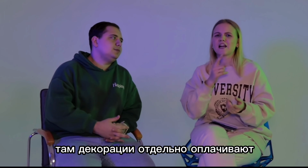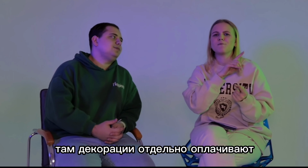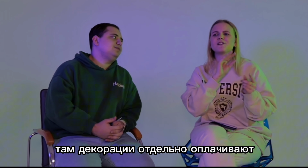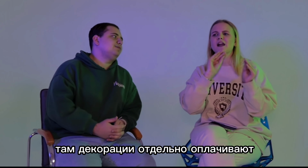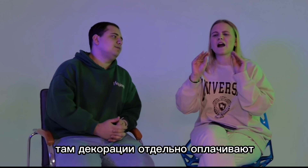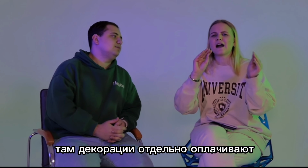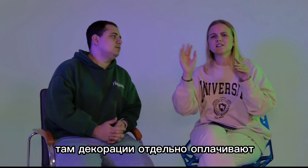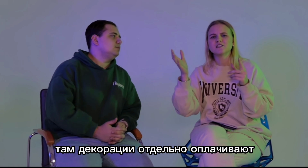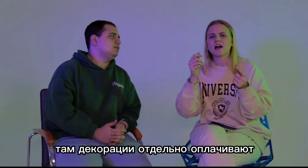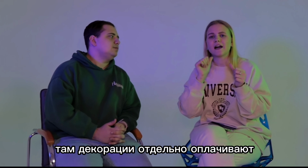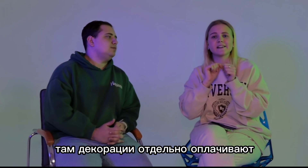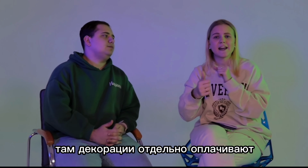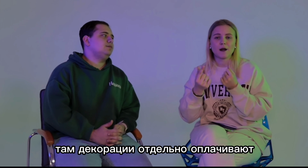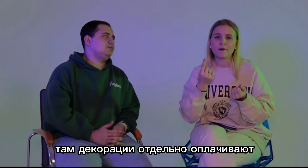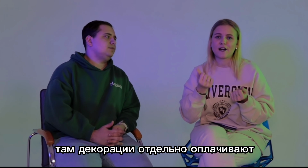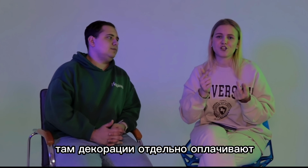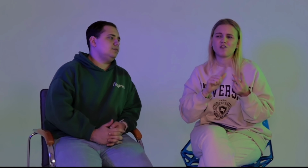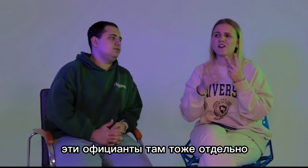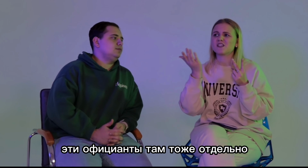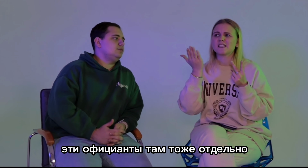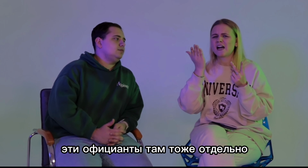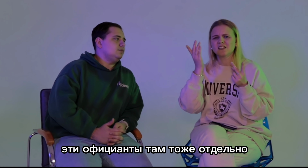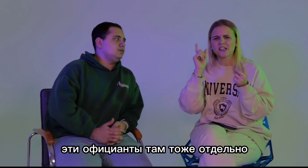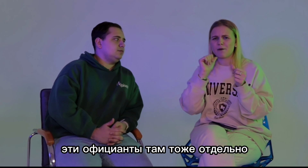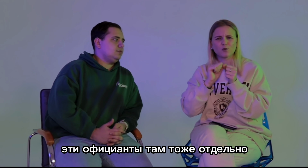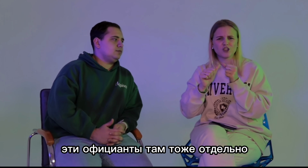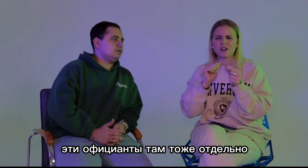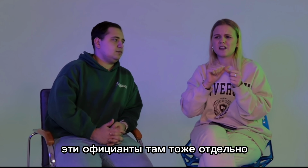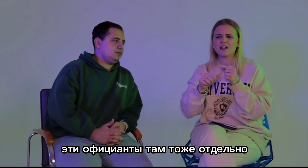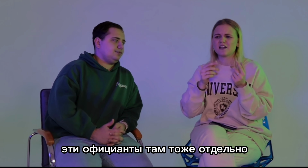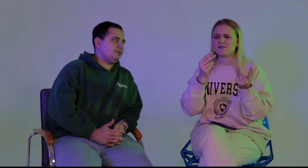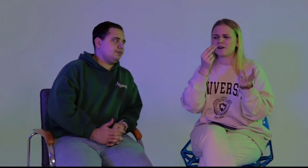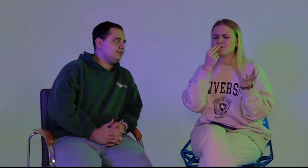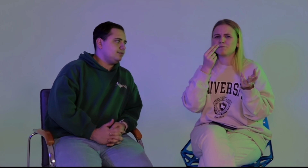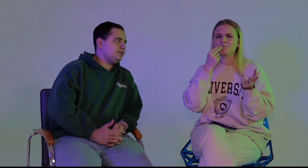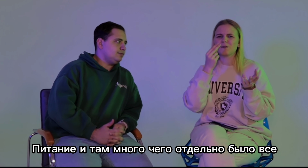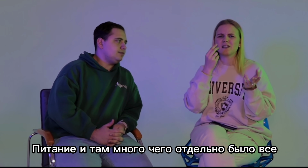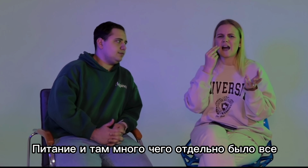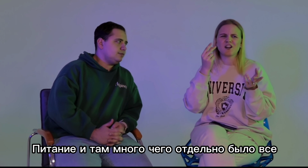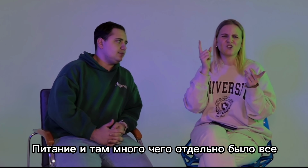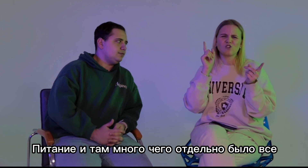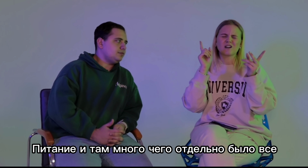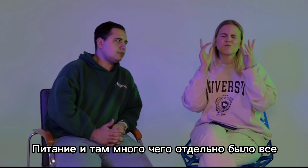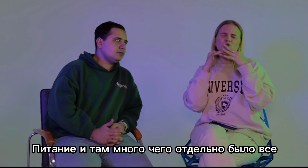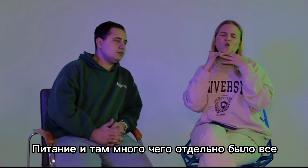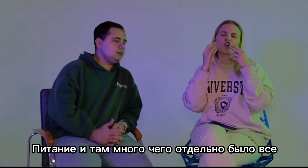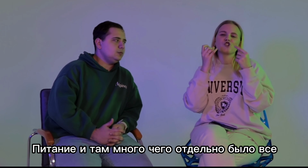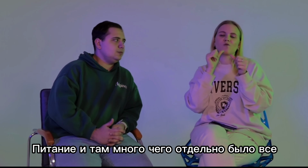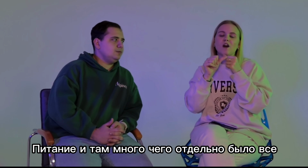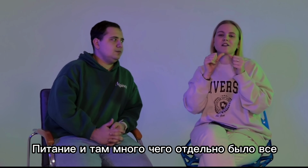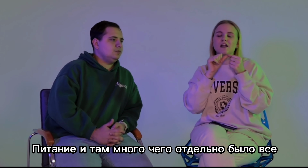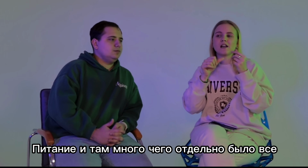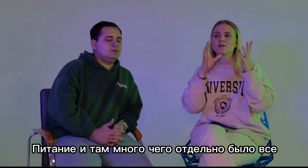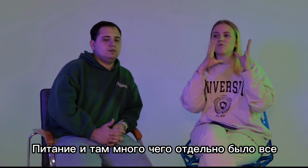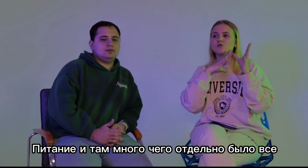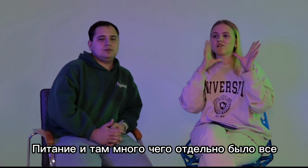Там декорации отдельно оплачивают, официанты там тоже отдельные, там и питание, то там много чего отдельно было,